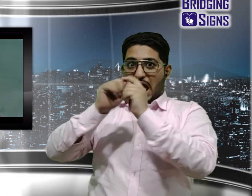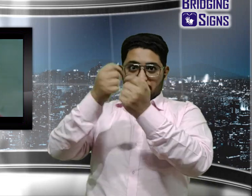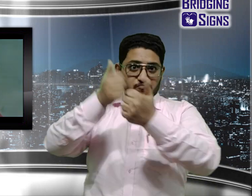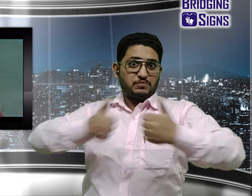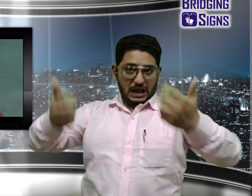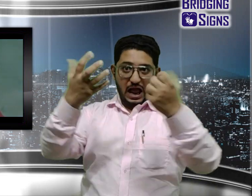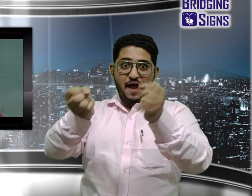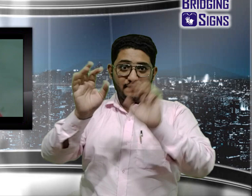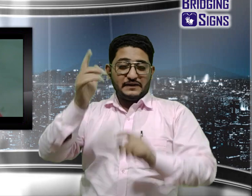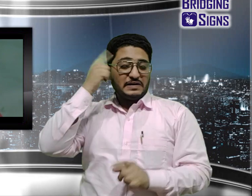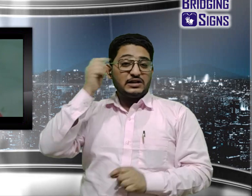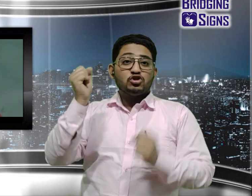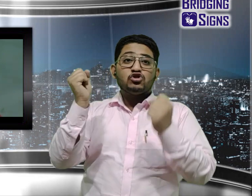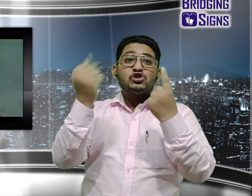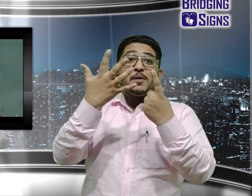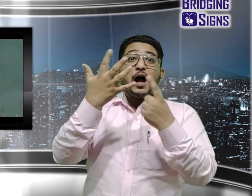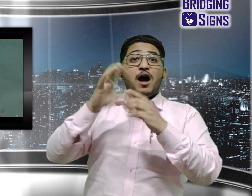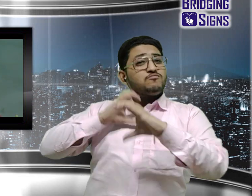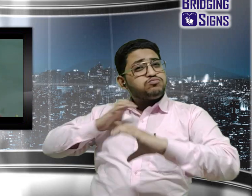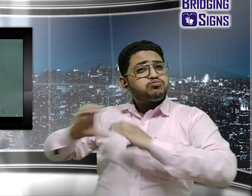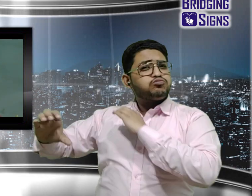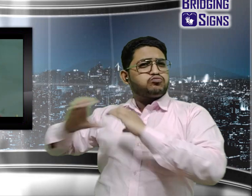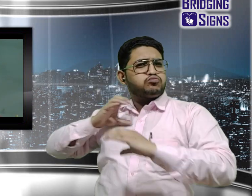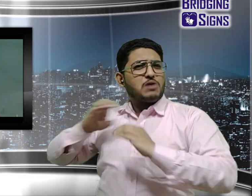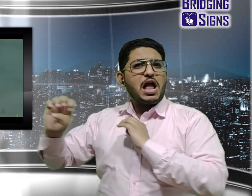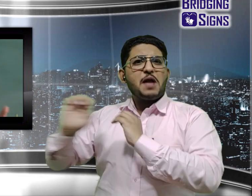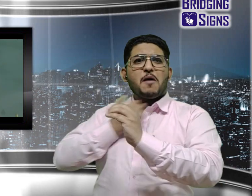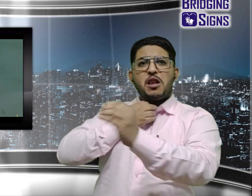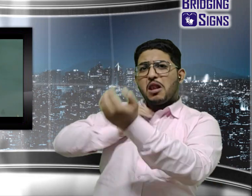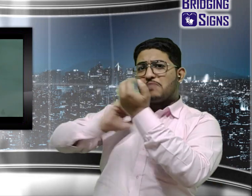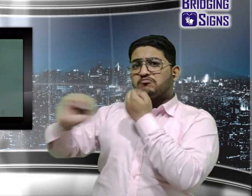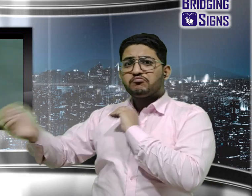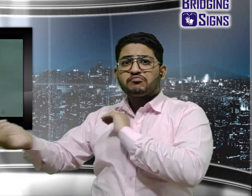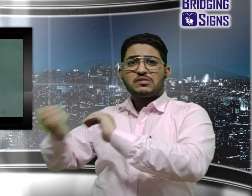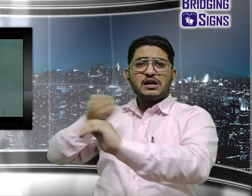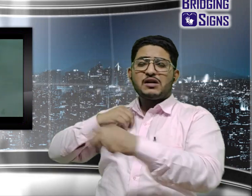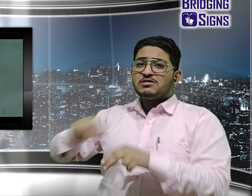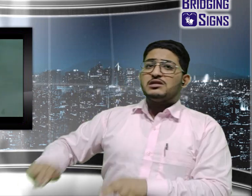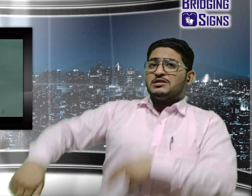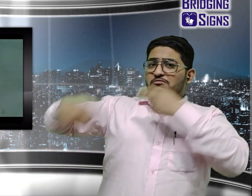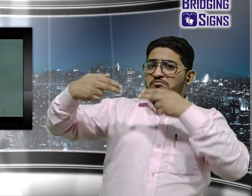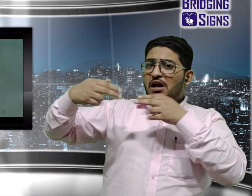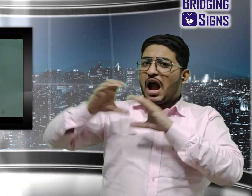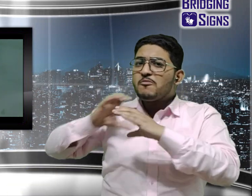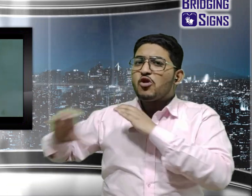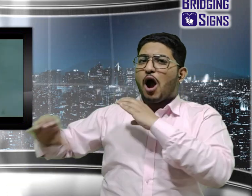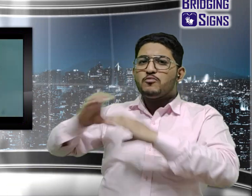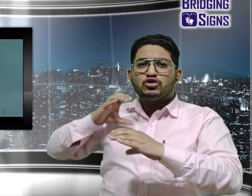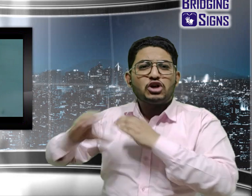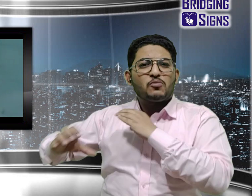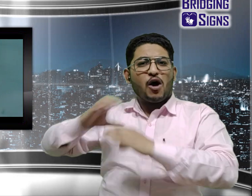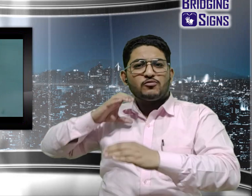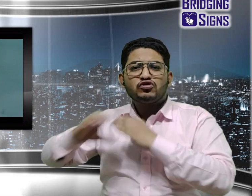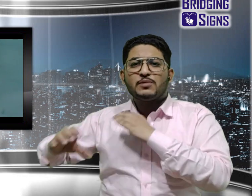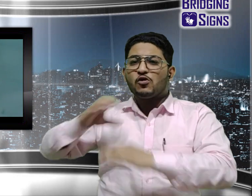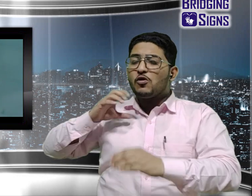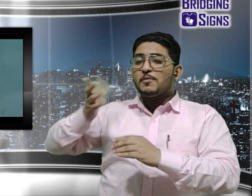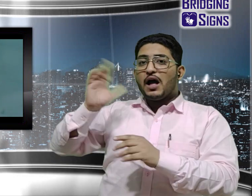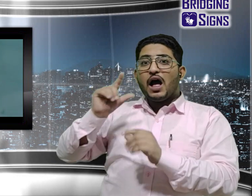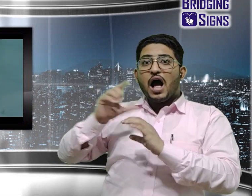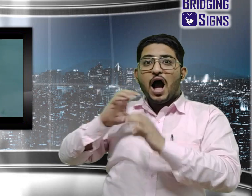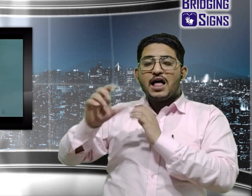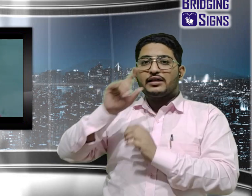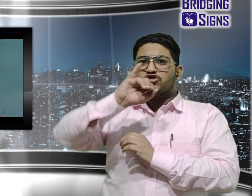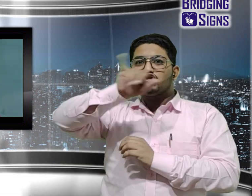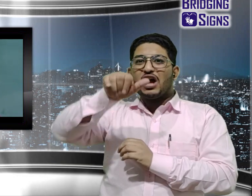बैठी हुई है 6-7 महीने मेरे साथ फॉलो अप करके मुझे कोल्ड कॉल किया उन्होंने, मेरी उनसे जब बात करनी शुरू हुई उससे मेरी